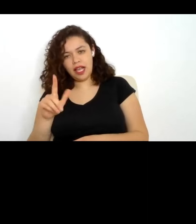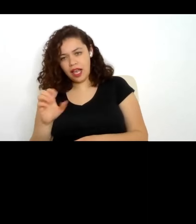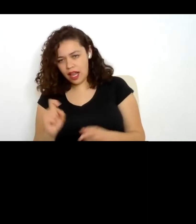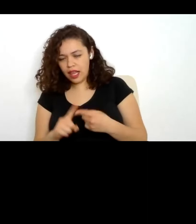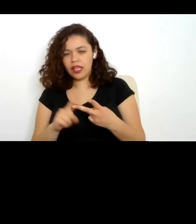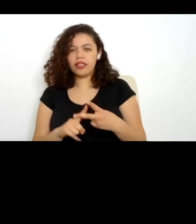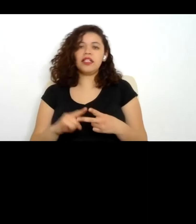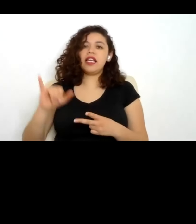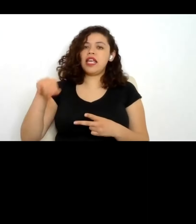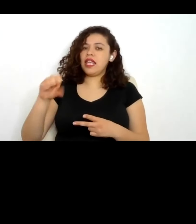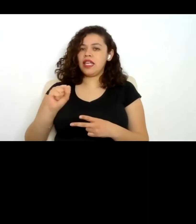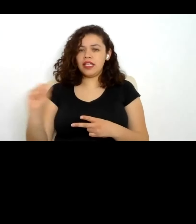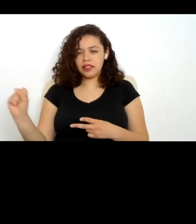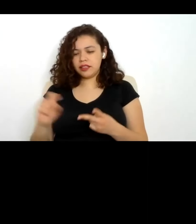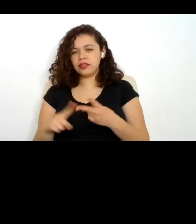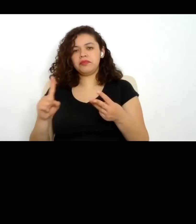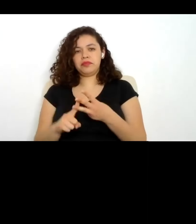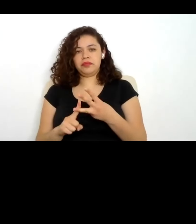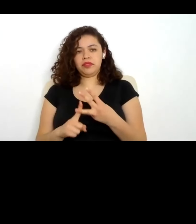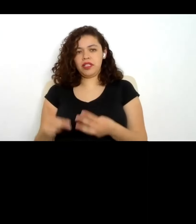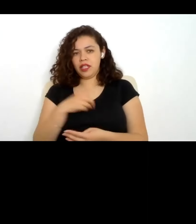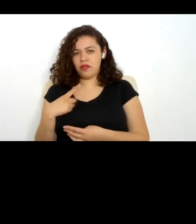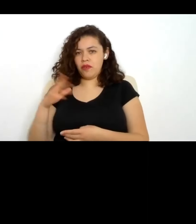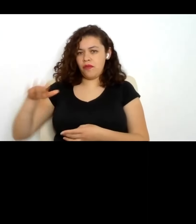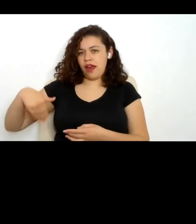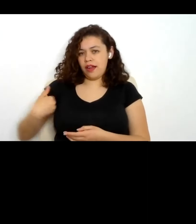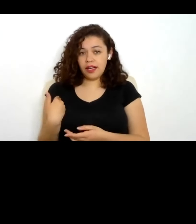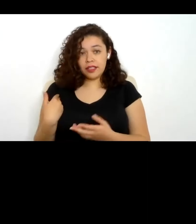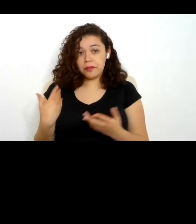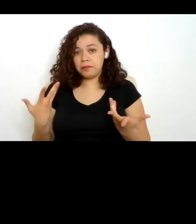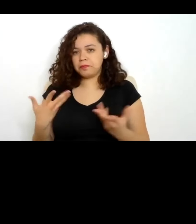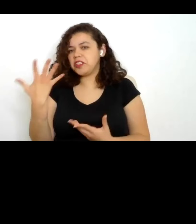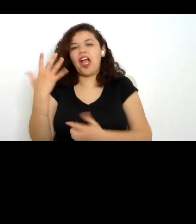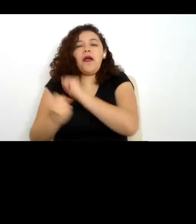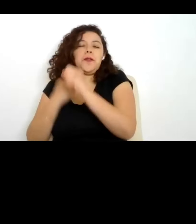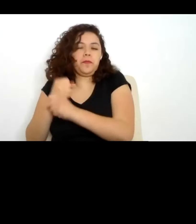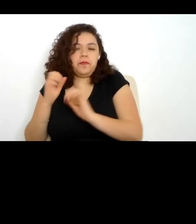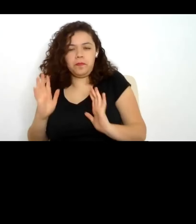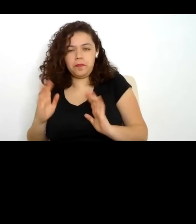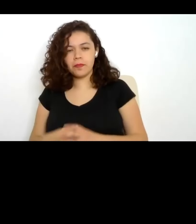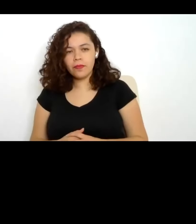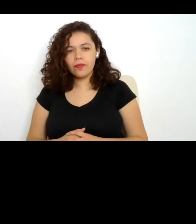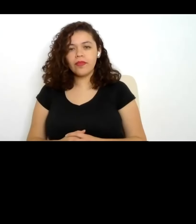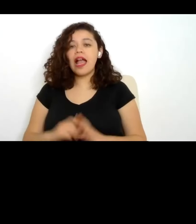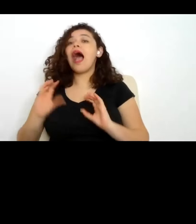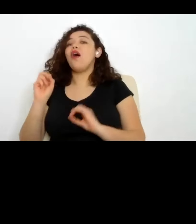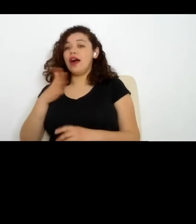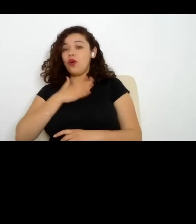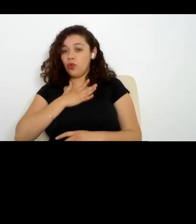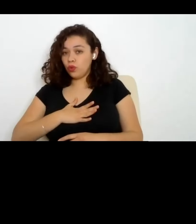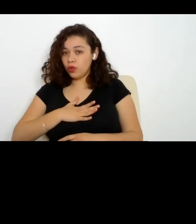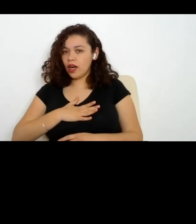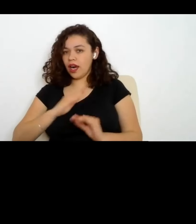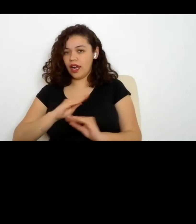del IMSS y de temas de no sé qué, los debo de mantener por 5 años. Ah, ok, entonces se justifica que